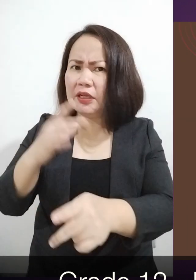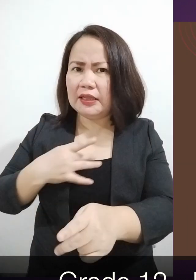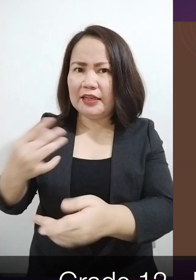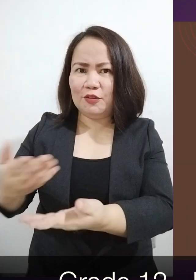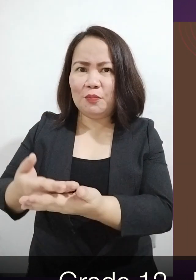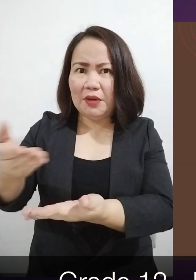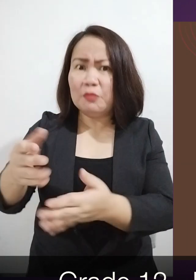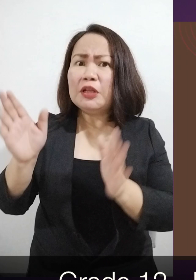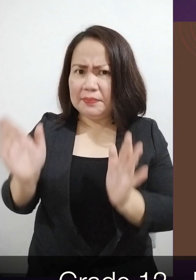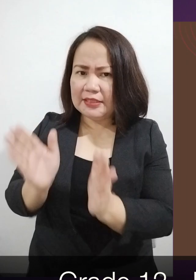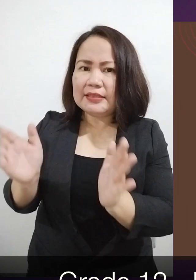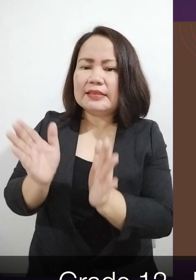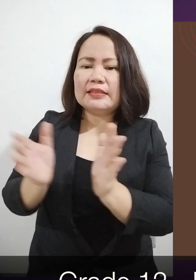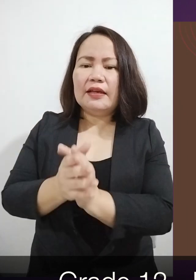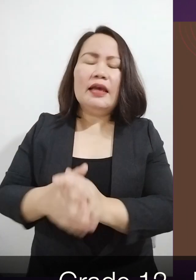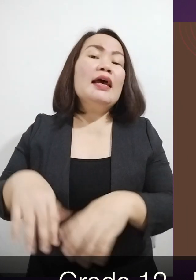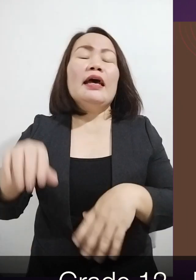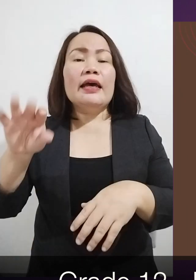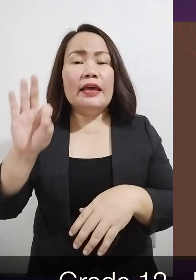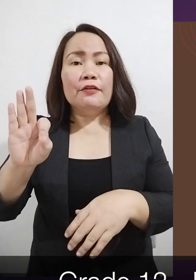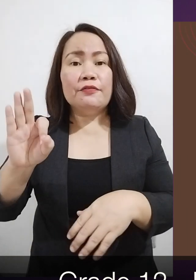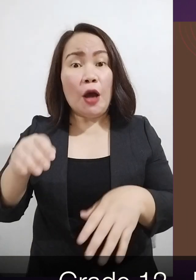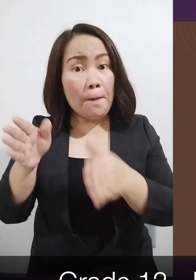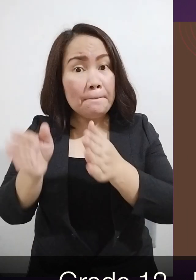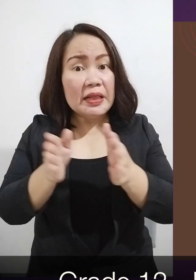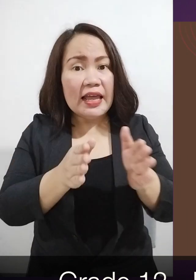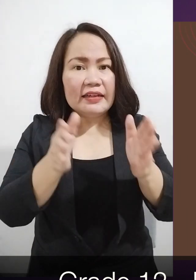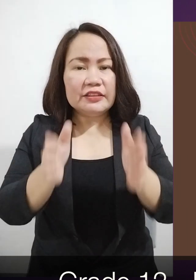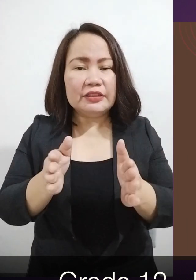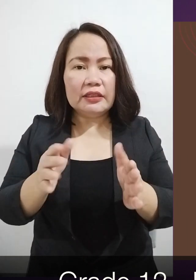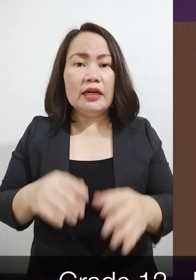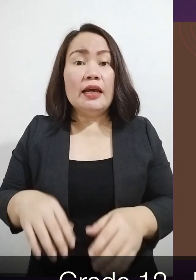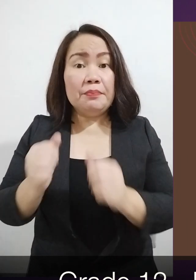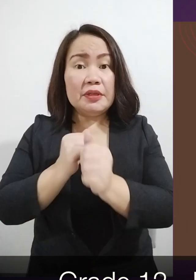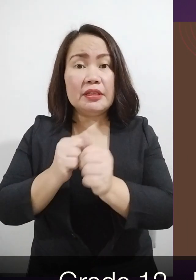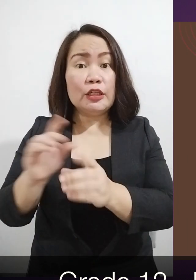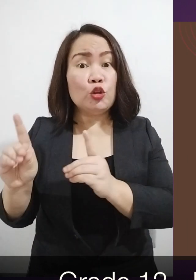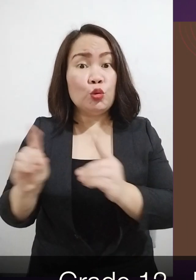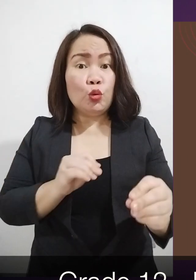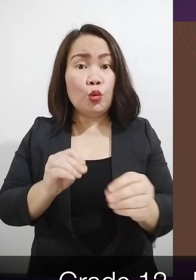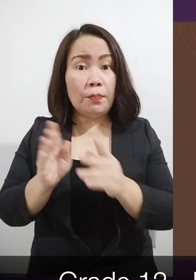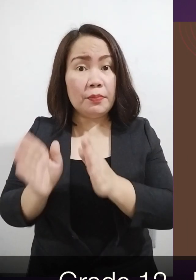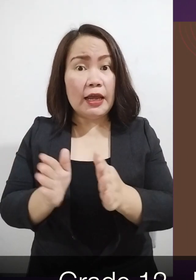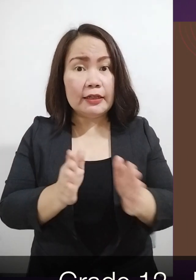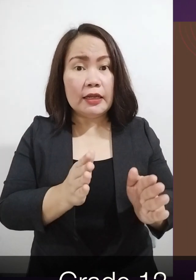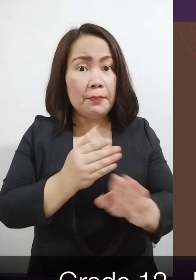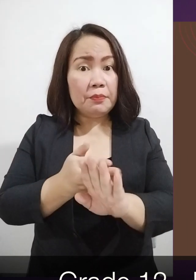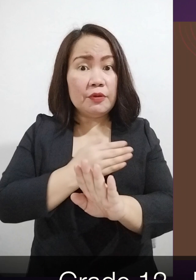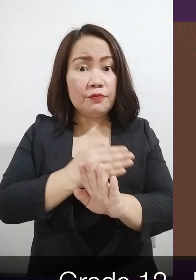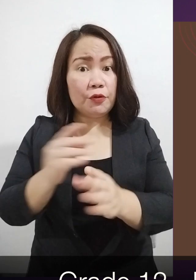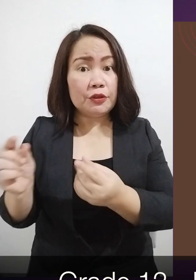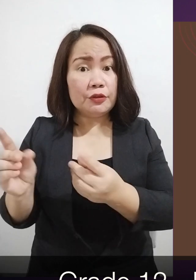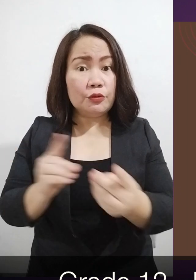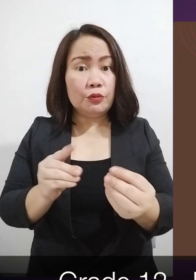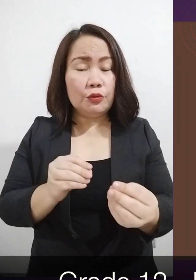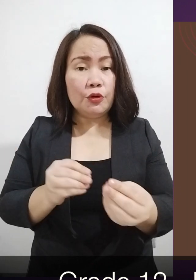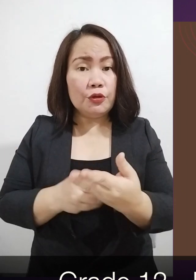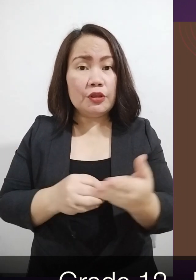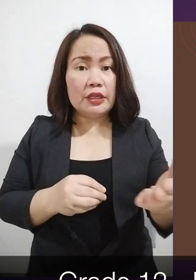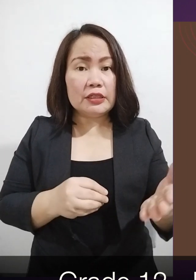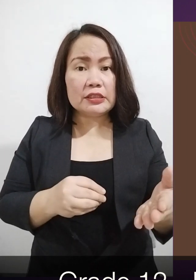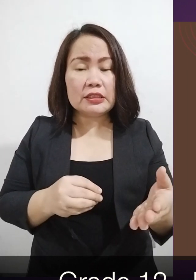F. A. Planner o isang taga-plano, nangangahulugang gumagawa siya ng plano bago gumawa ng mga bagay at huwag